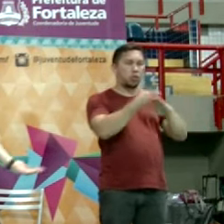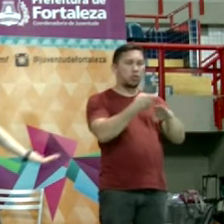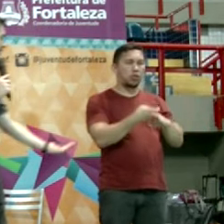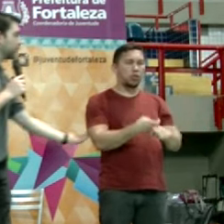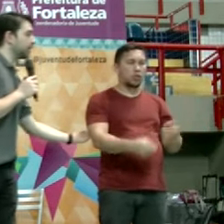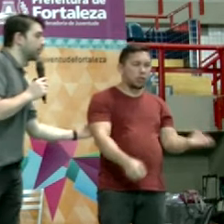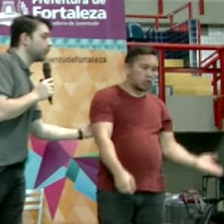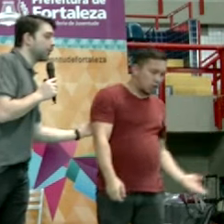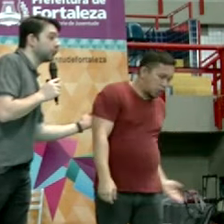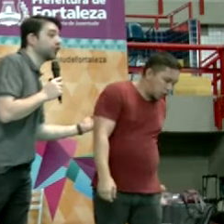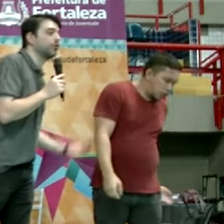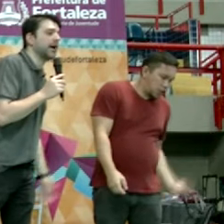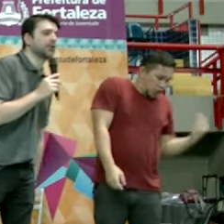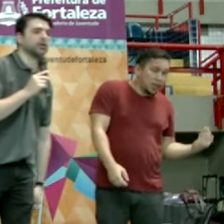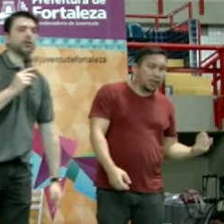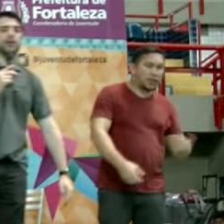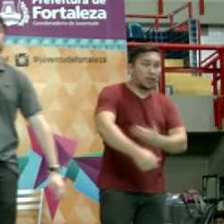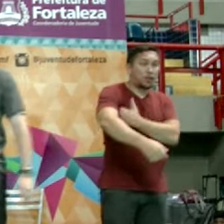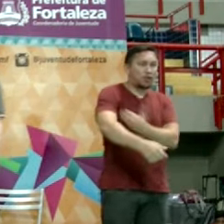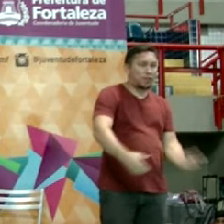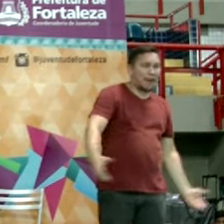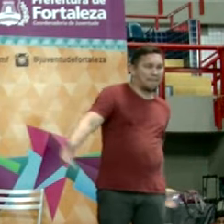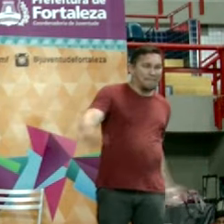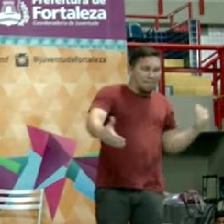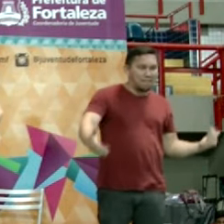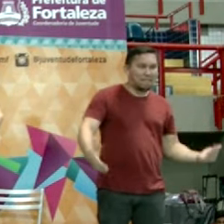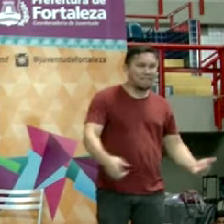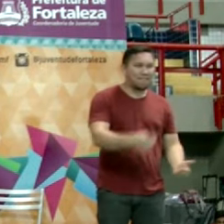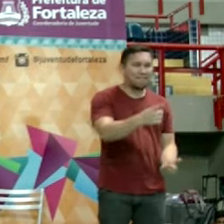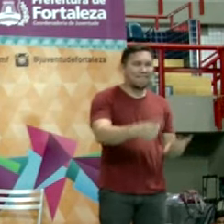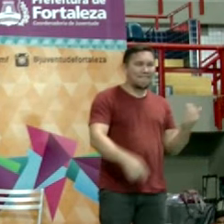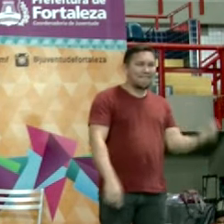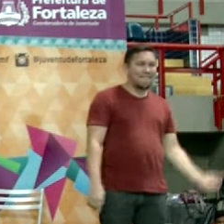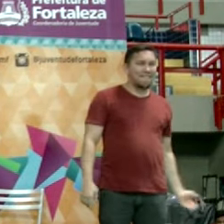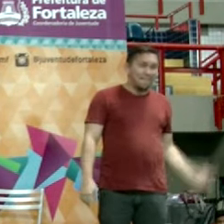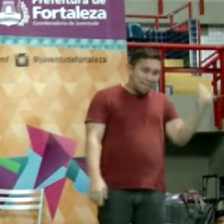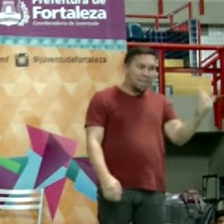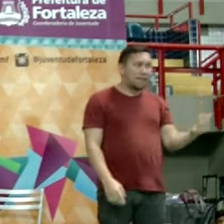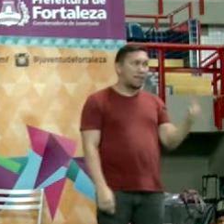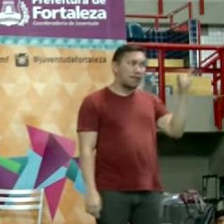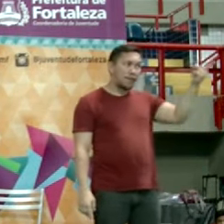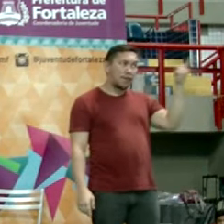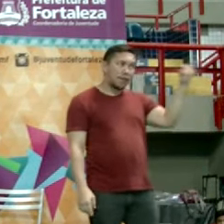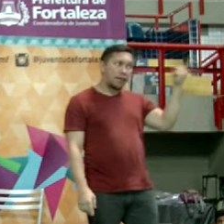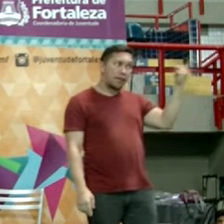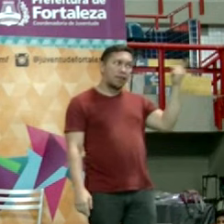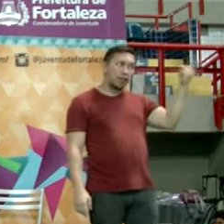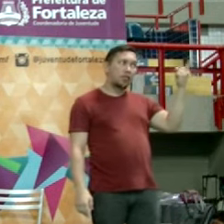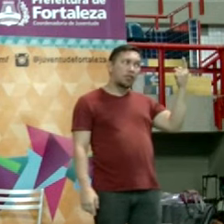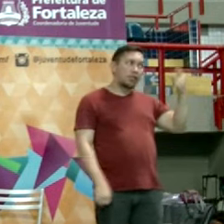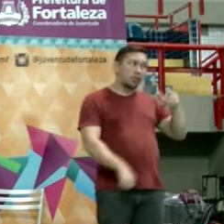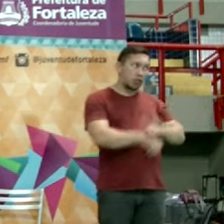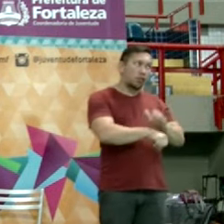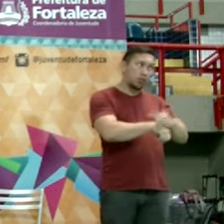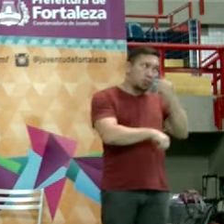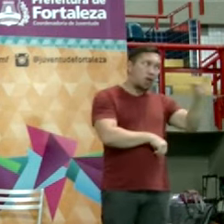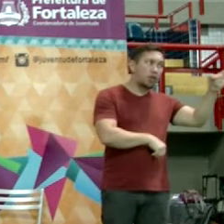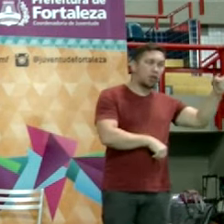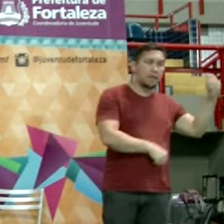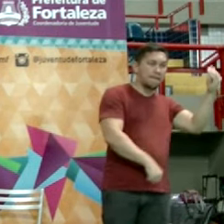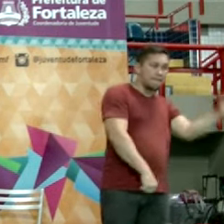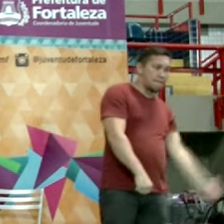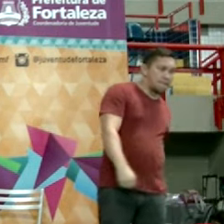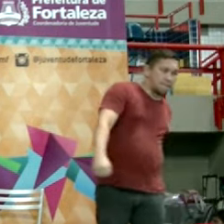Agora dê uma cutucada no sovaco do seu amigo aí e diga assim, faça coisa produtiva. Diga para ele,